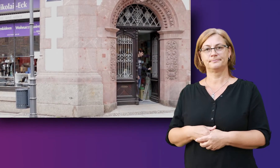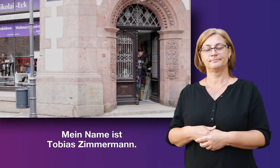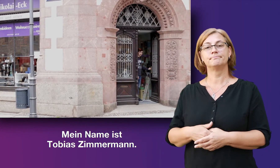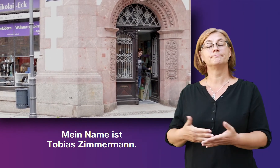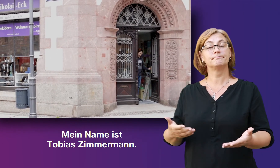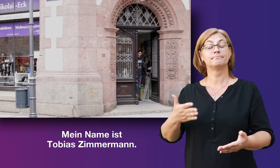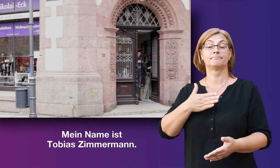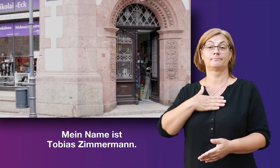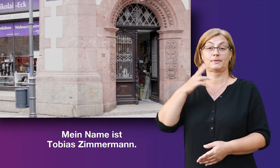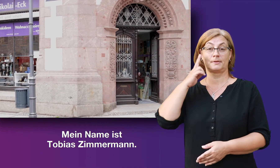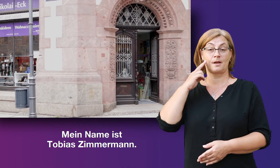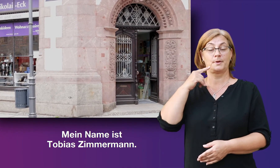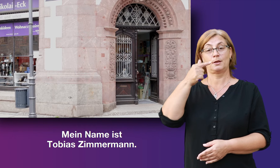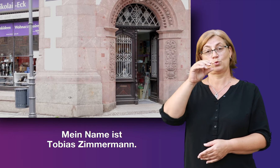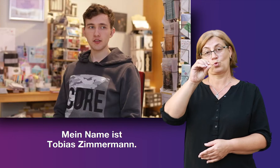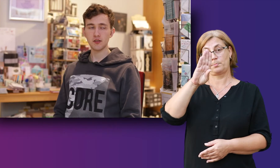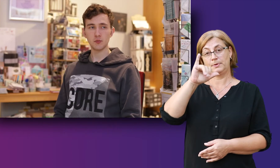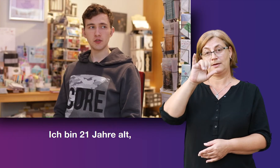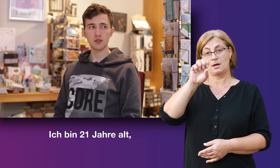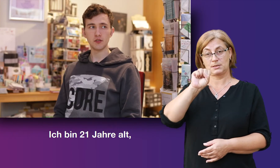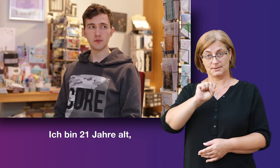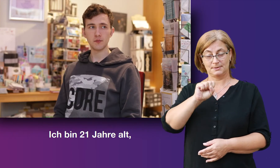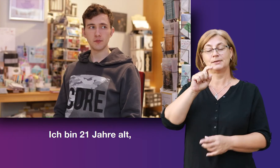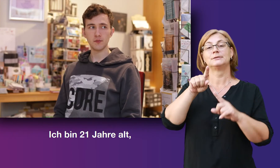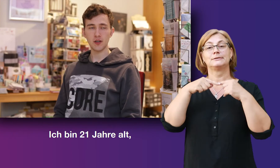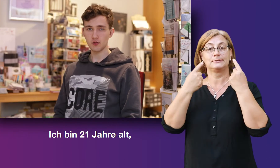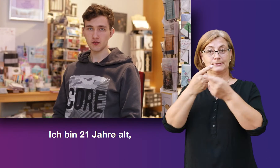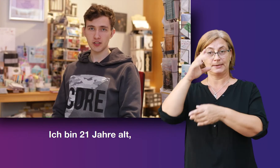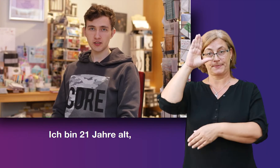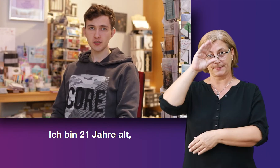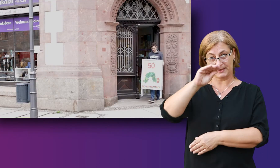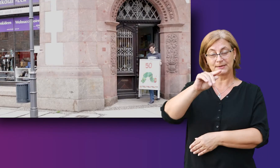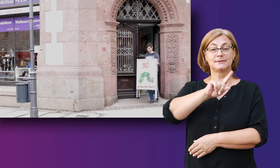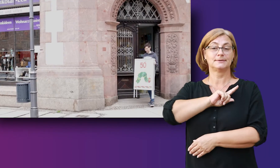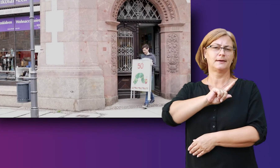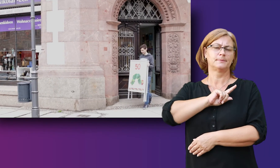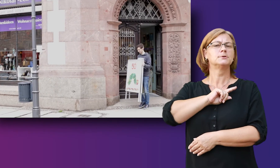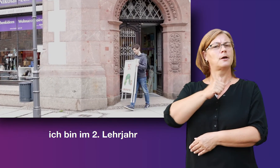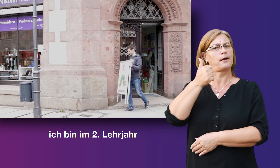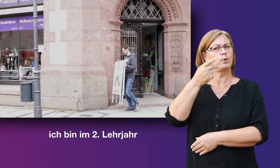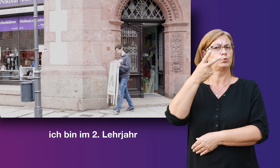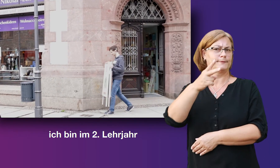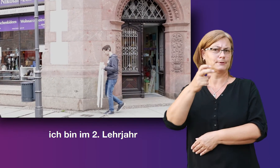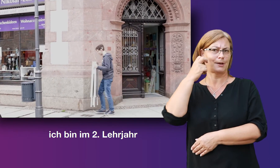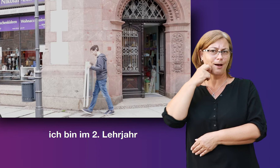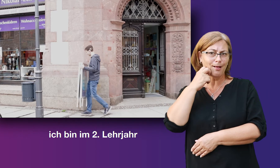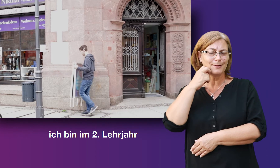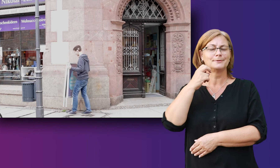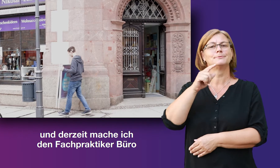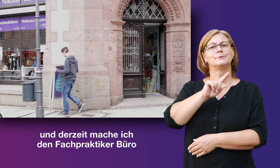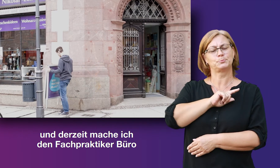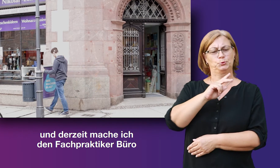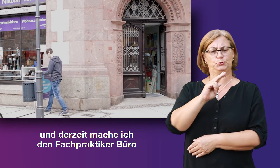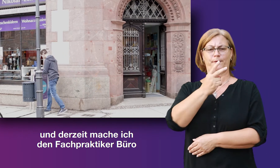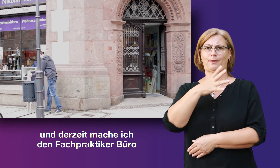Mein Name ist Tobias Zimmermann. Ich bin 21. Ich bin zweiter Lehrjahr und